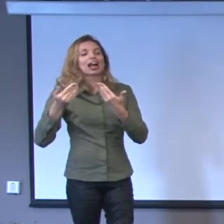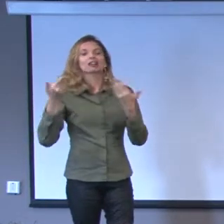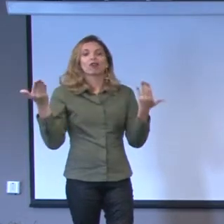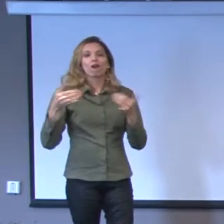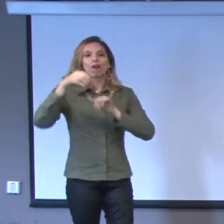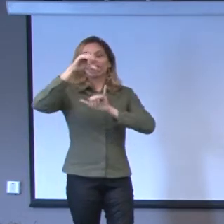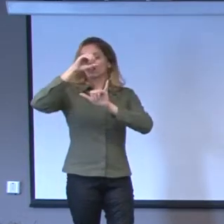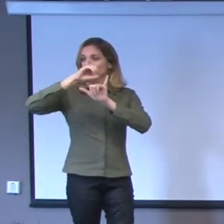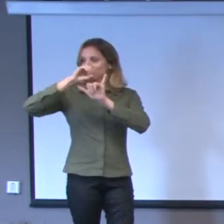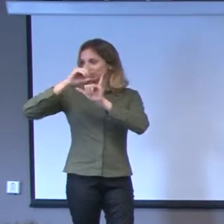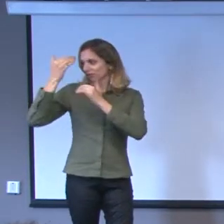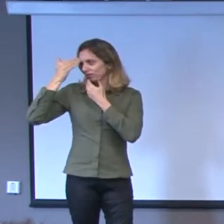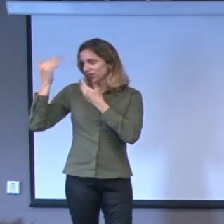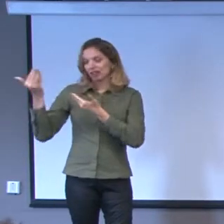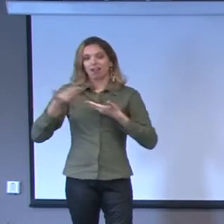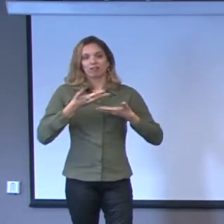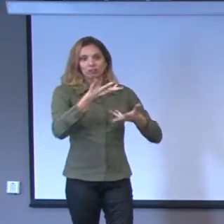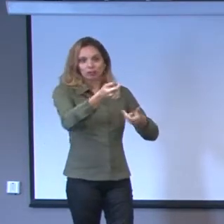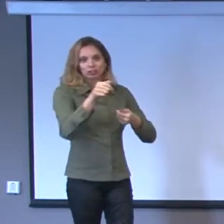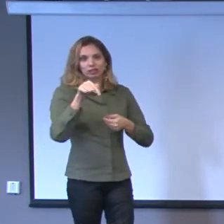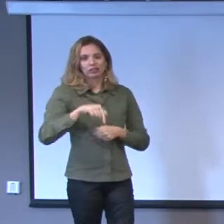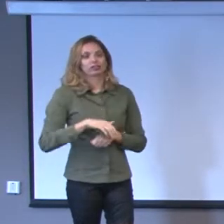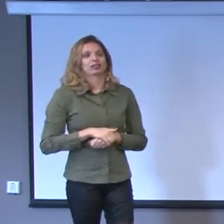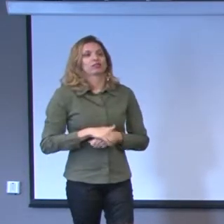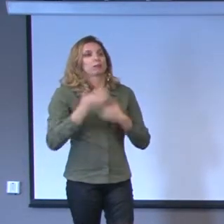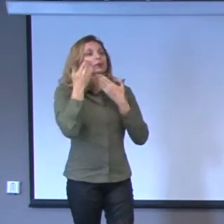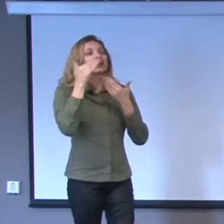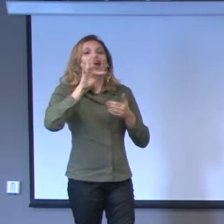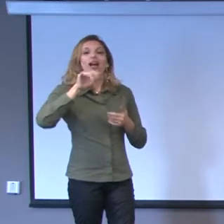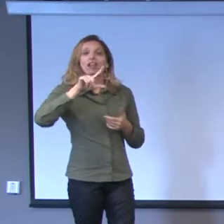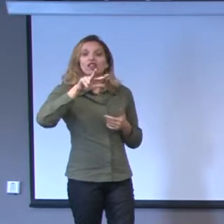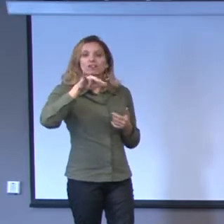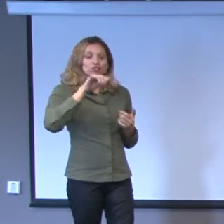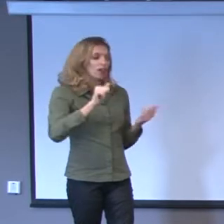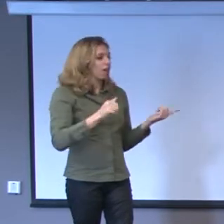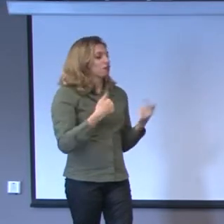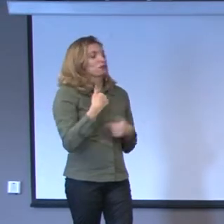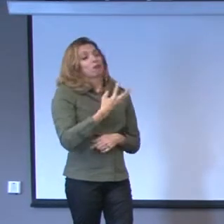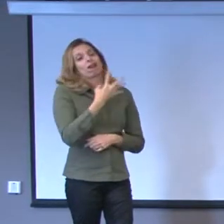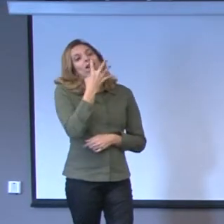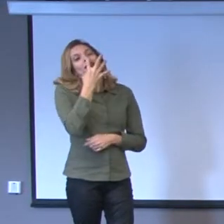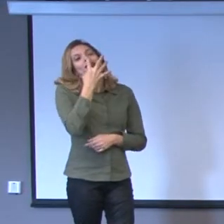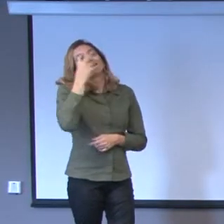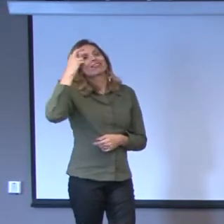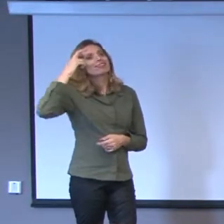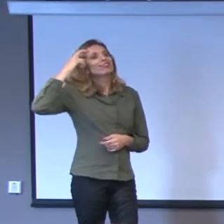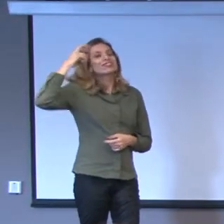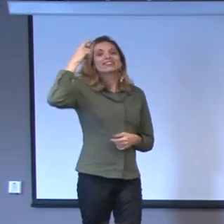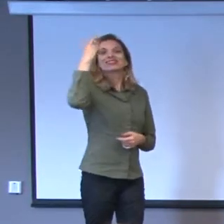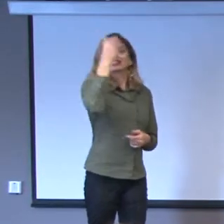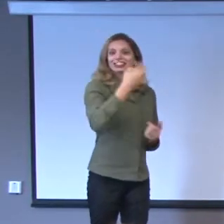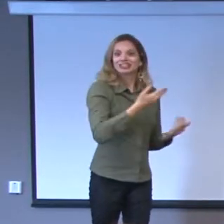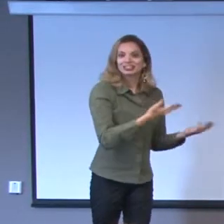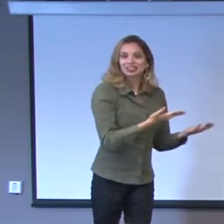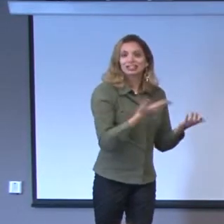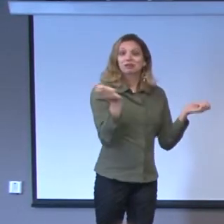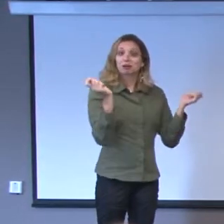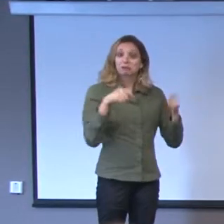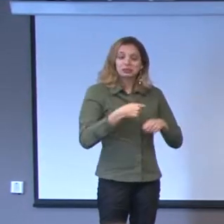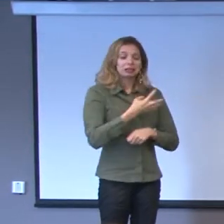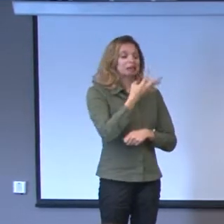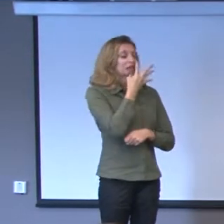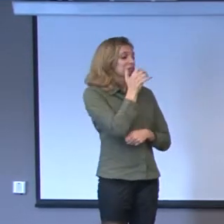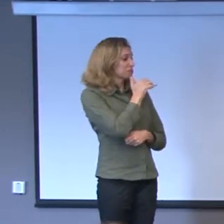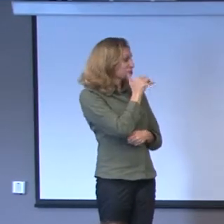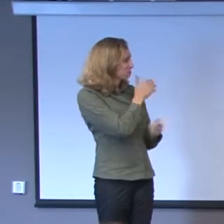que está aqui. Obrigado à Flávia, uma figura que eu fiquei fascinado pela inteligência e capacidade